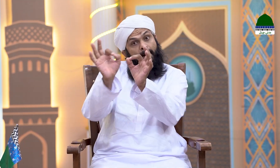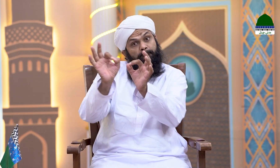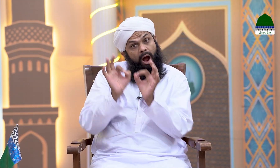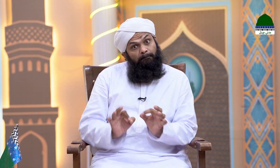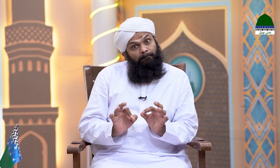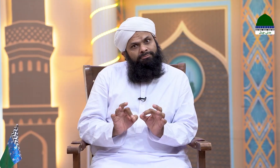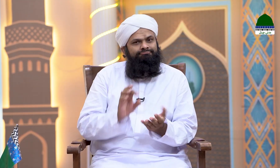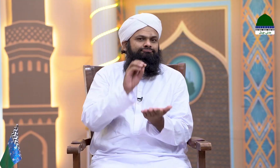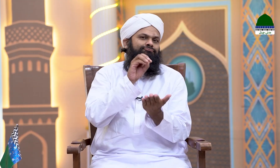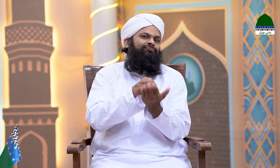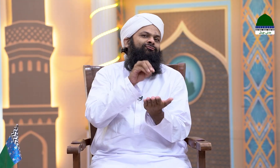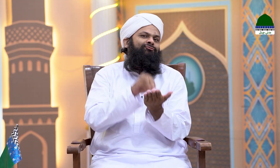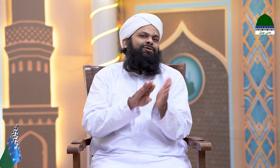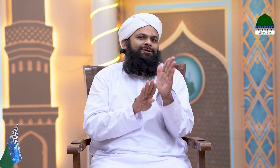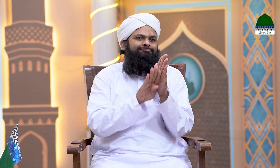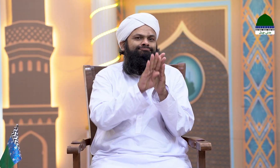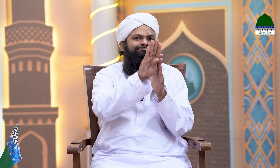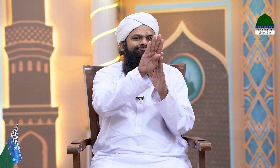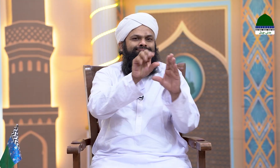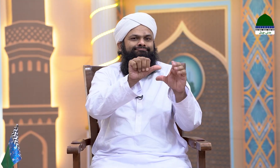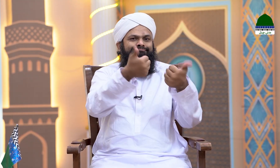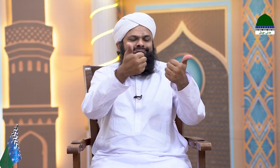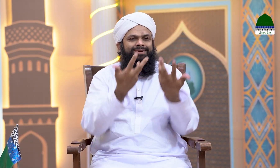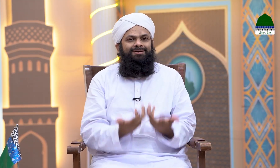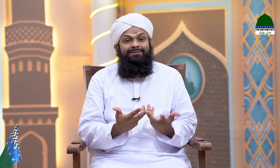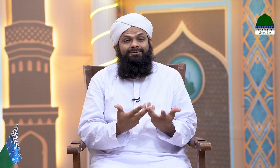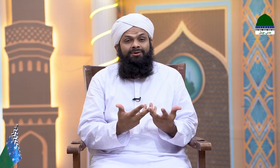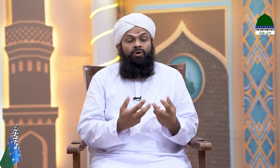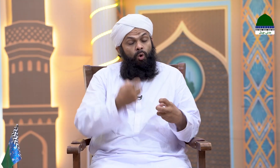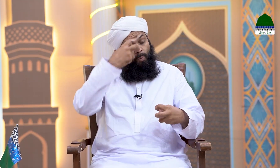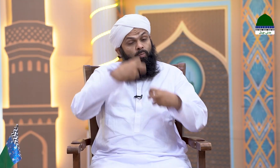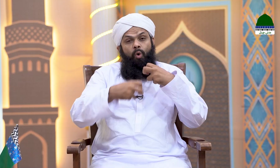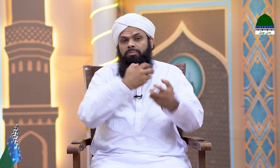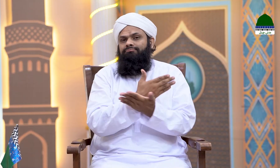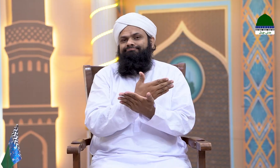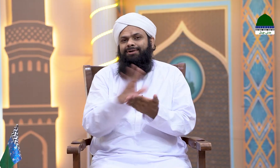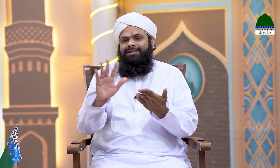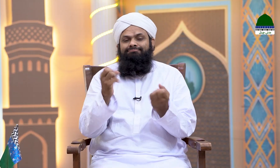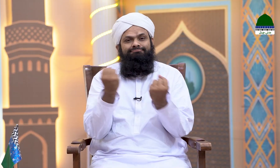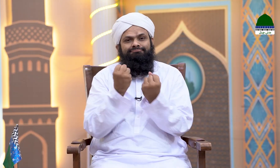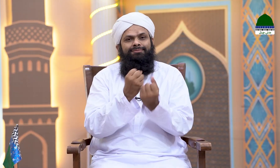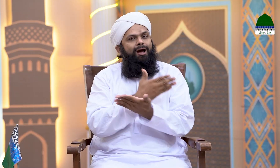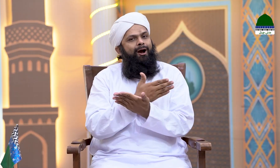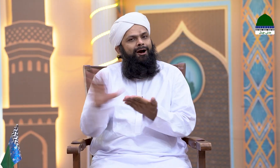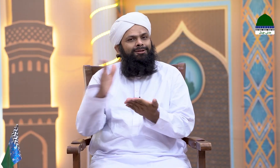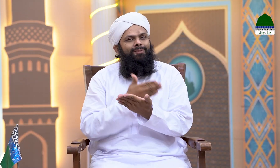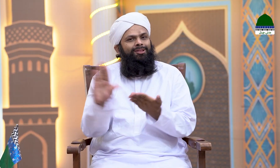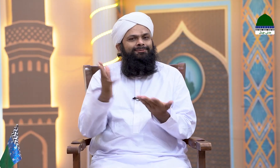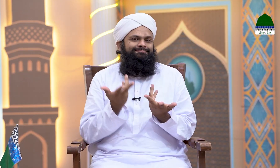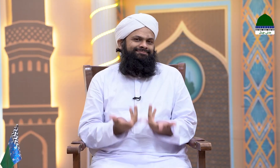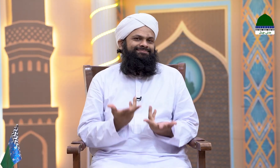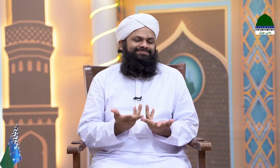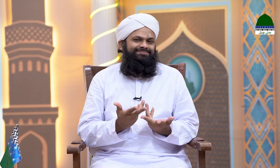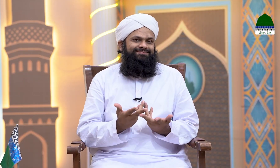سارے معاملات جو بھی ہم نے سنے انشاءاللہ ایک ایک کر کے دور ہوتے چلے جائیں گے جب ہم آقا و مولا صلی اللہ علیہ